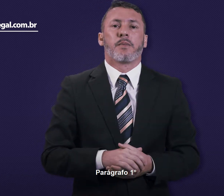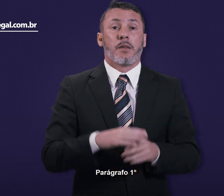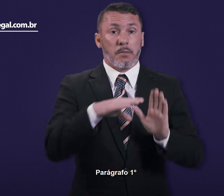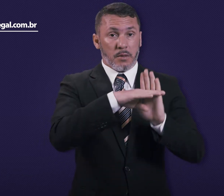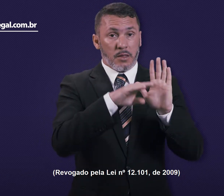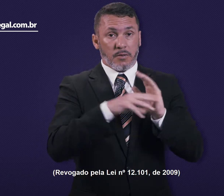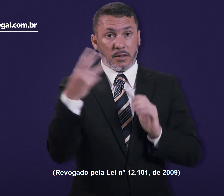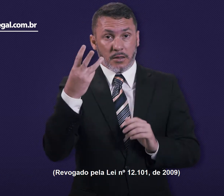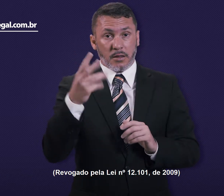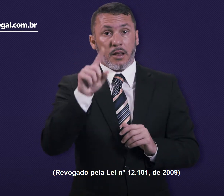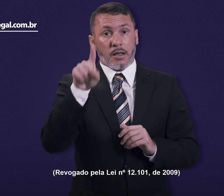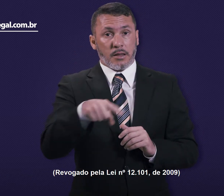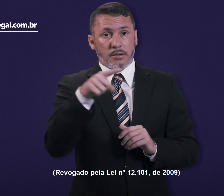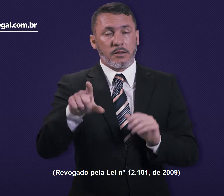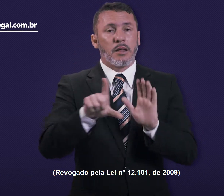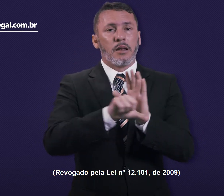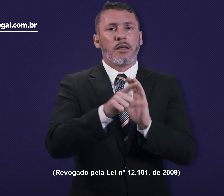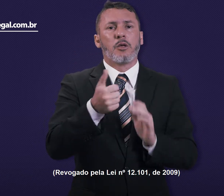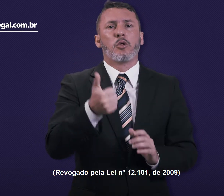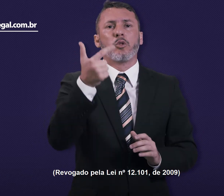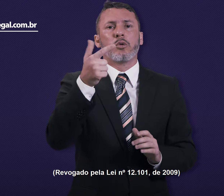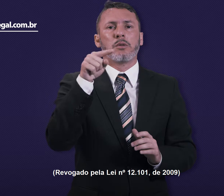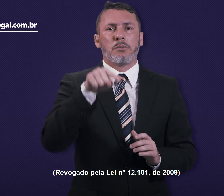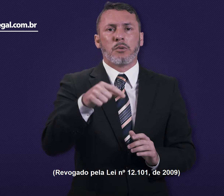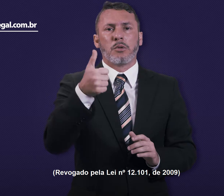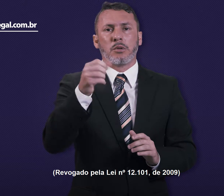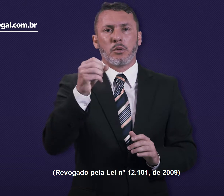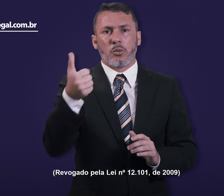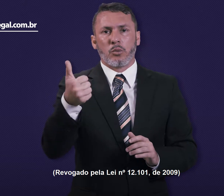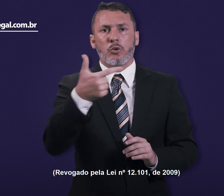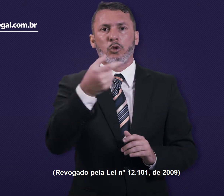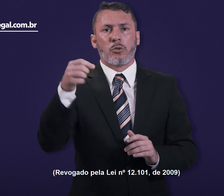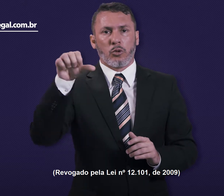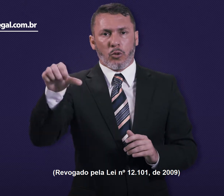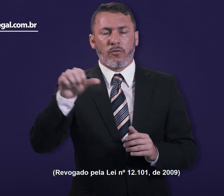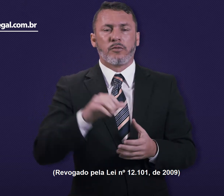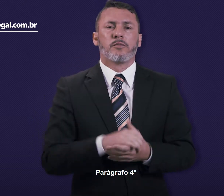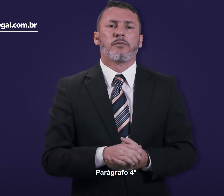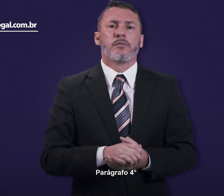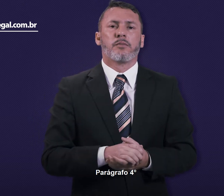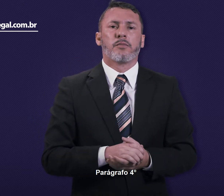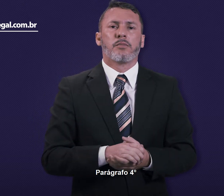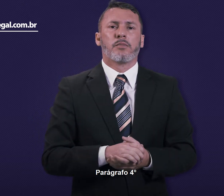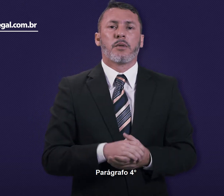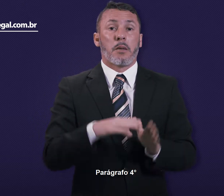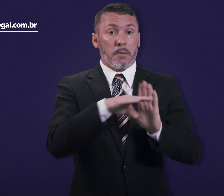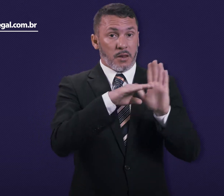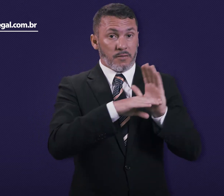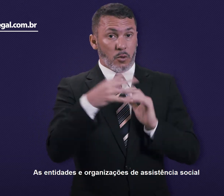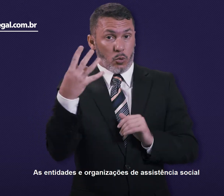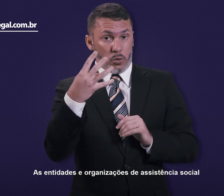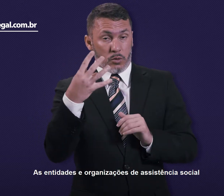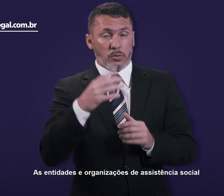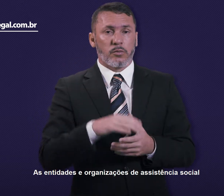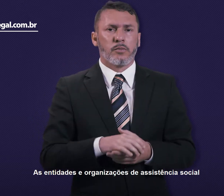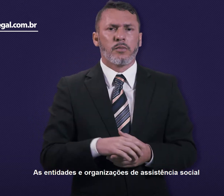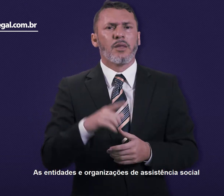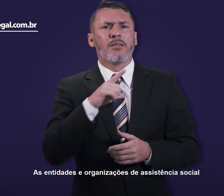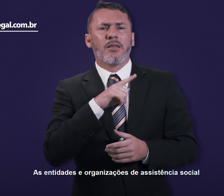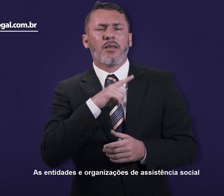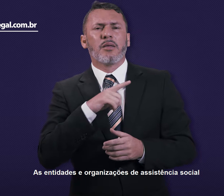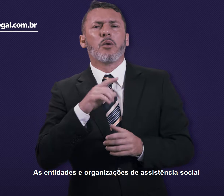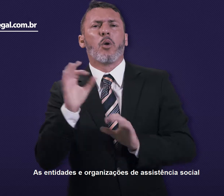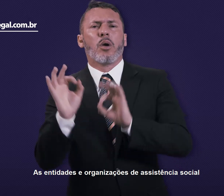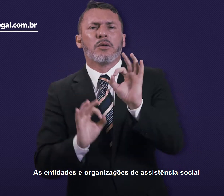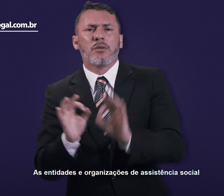Parágrafo 3º. Revogado pela Lei nº 12.101, de 2009. Parágrafo 4º. As entidades